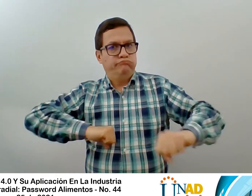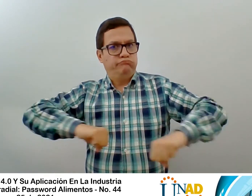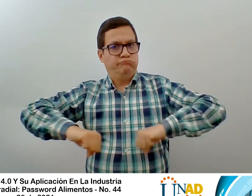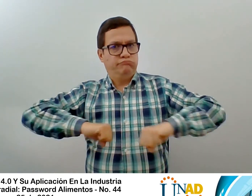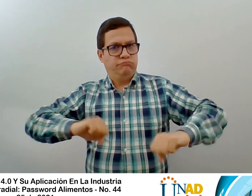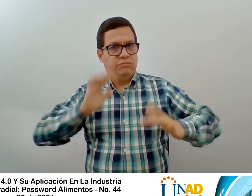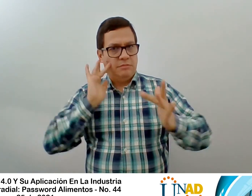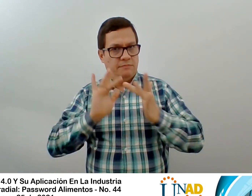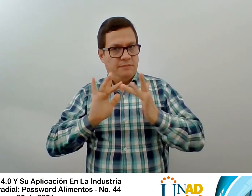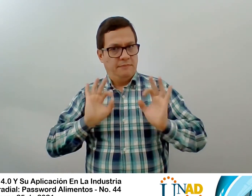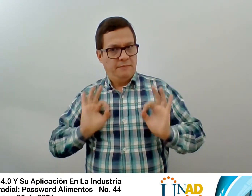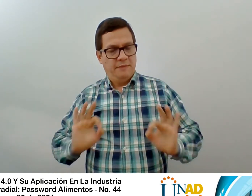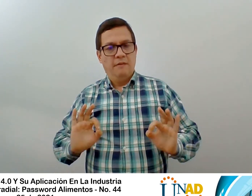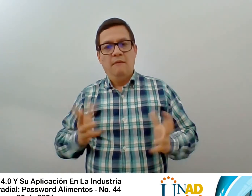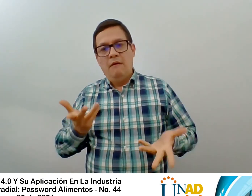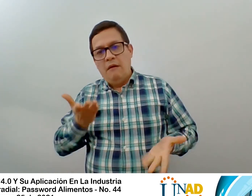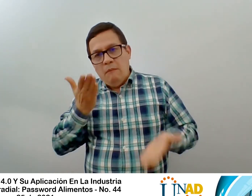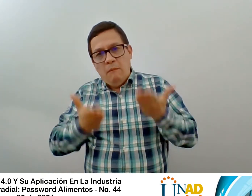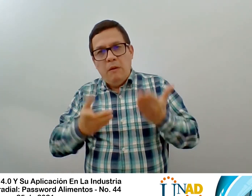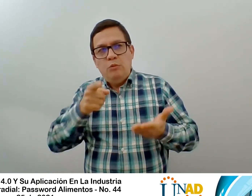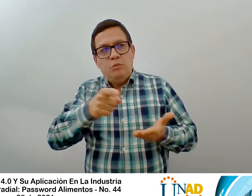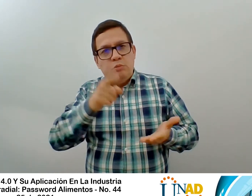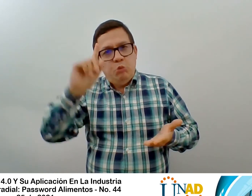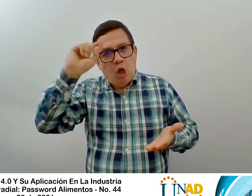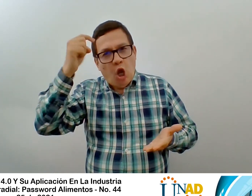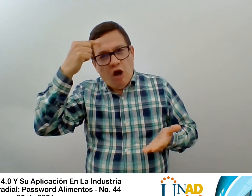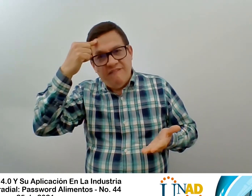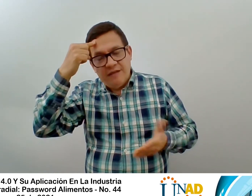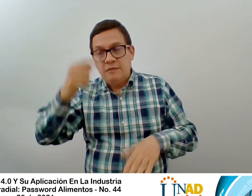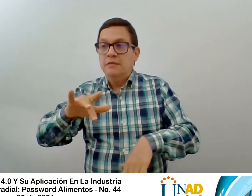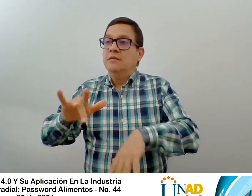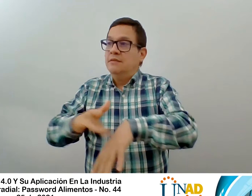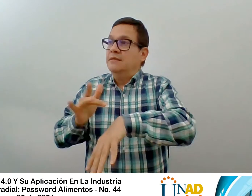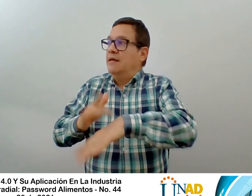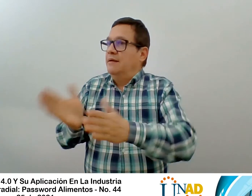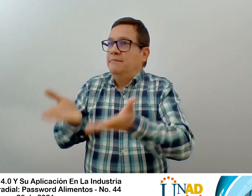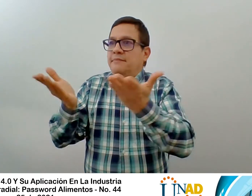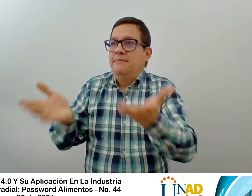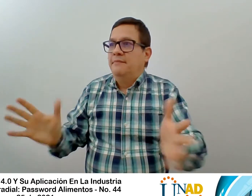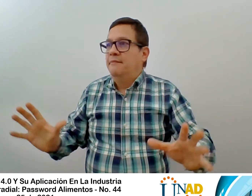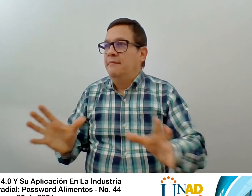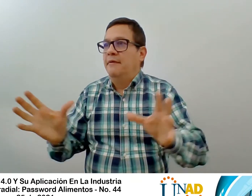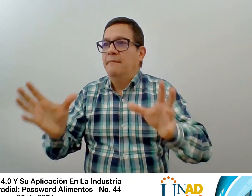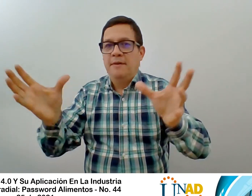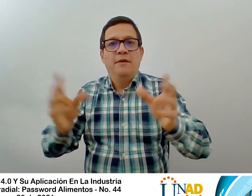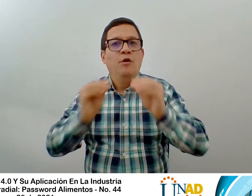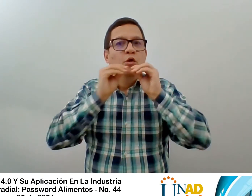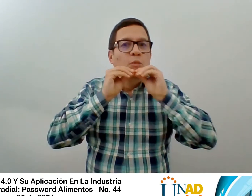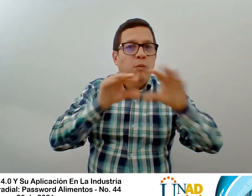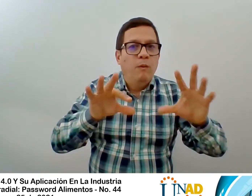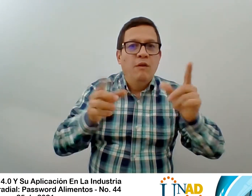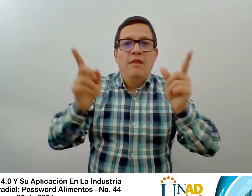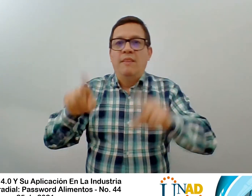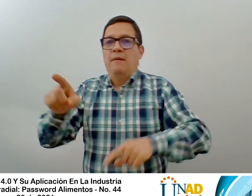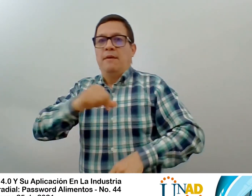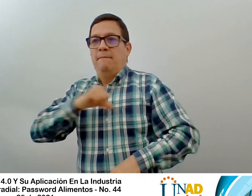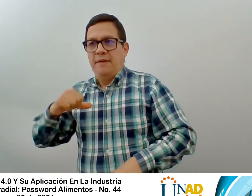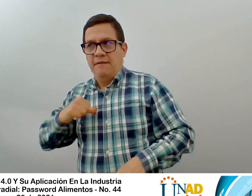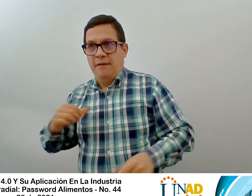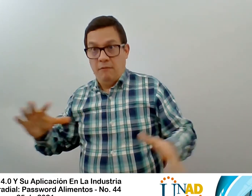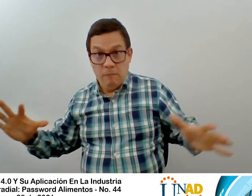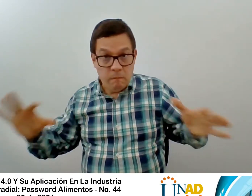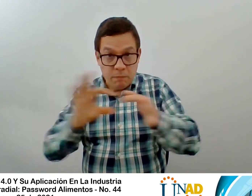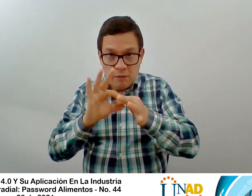de ejecución que ya se han elaborado y que ya se han aprobado a nivel de gobierno nacional. Con un esfuerzo del